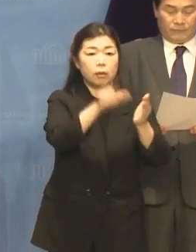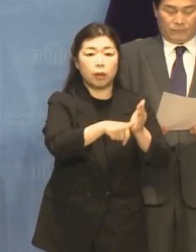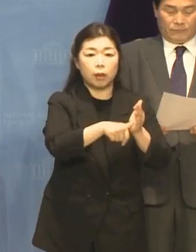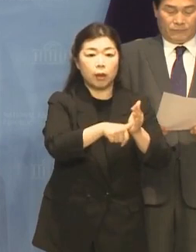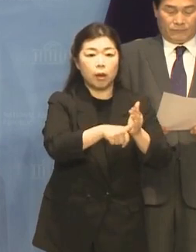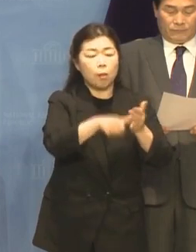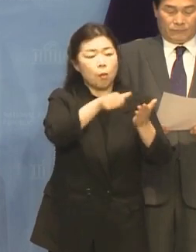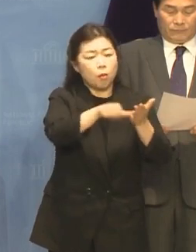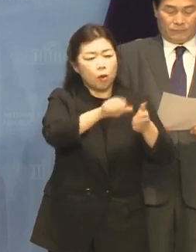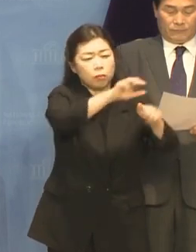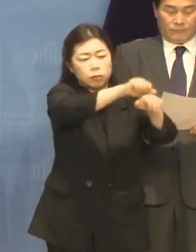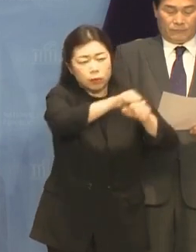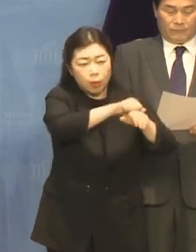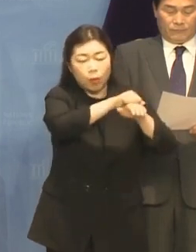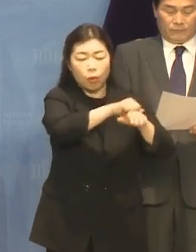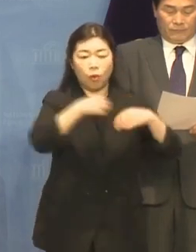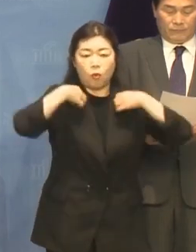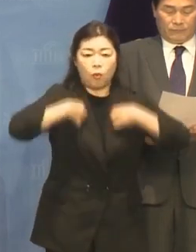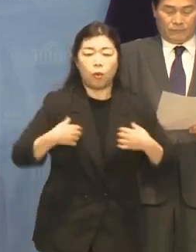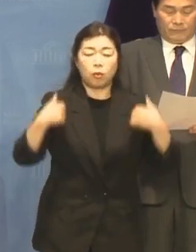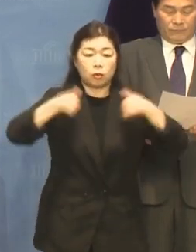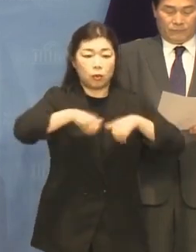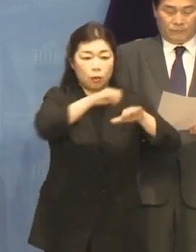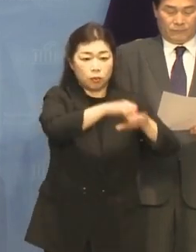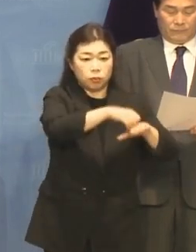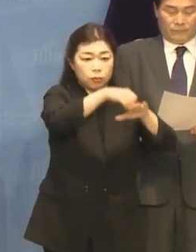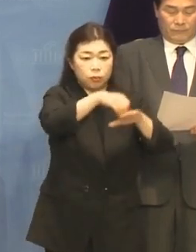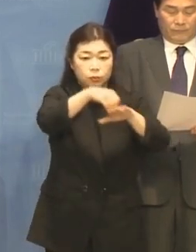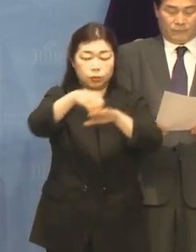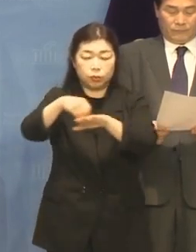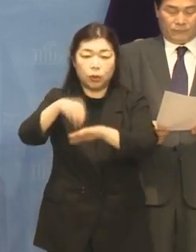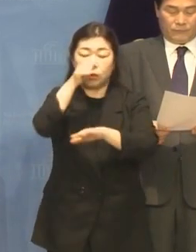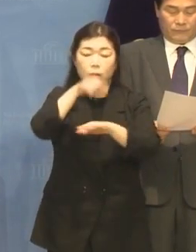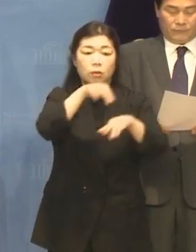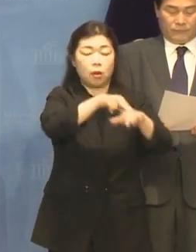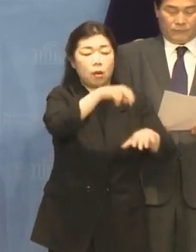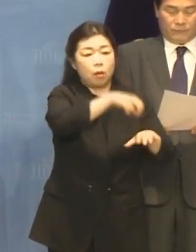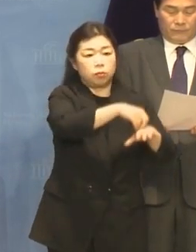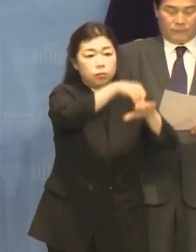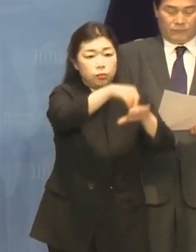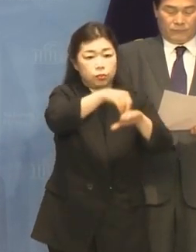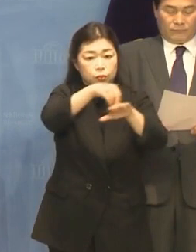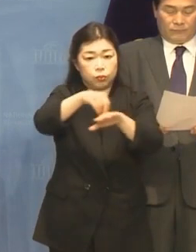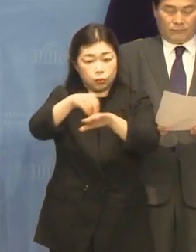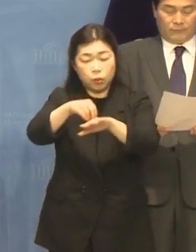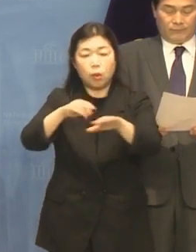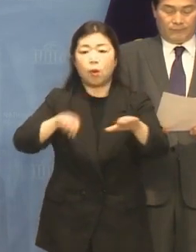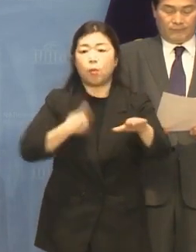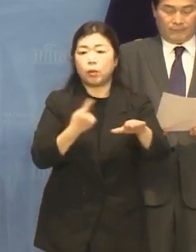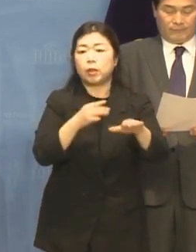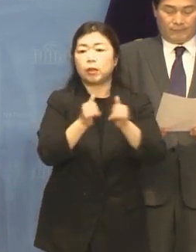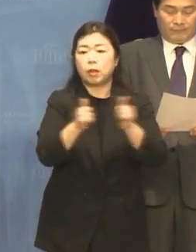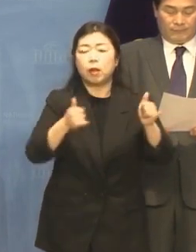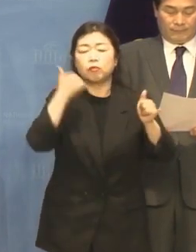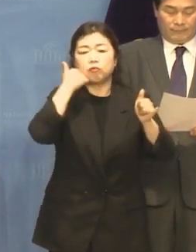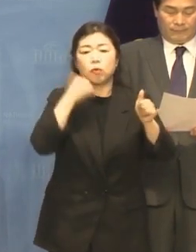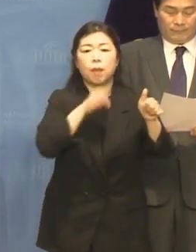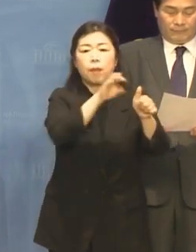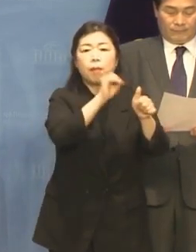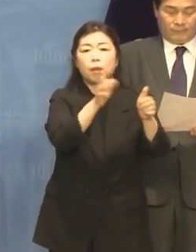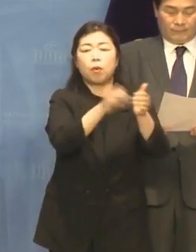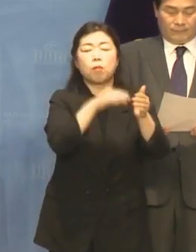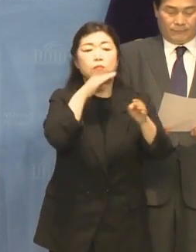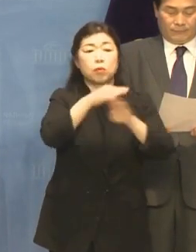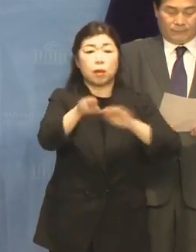구명조끼를 착용한 상태에서 북측 민간 선박 수산사업소 부업선에 자신의 인적사항을 밝히고